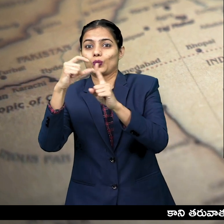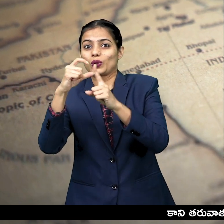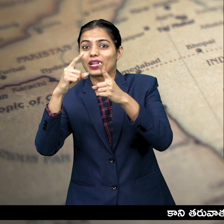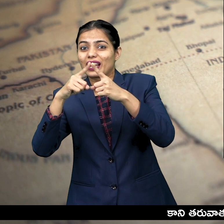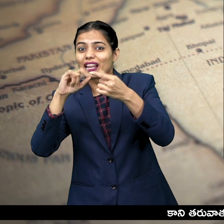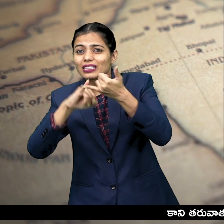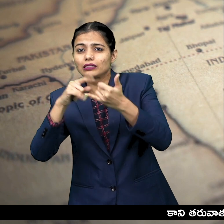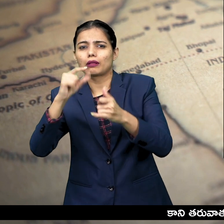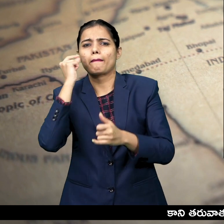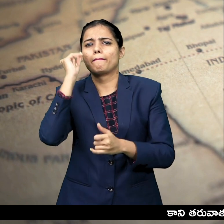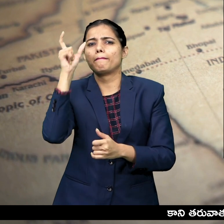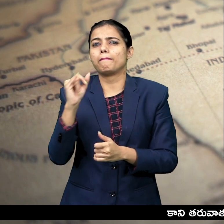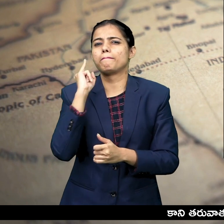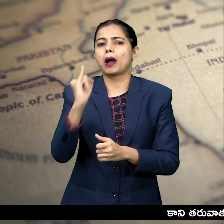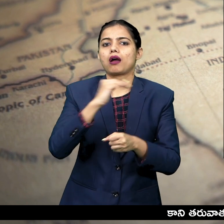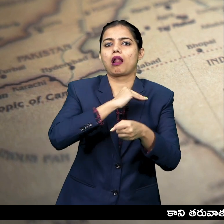తరువాత బొంబాయిలో పట్టుబడ్డాడు.